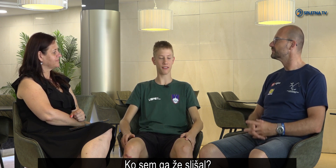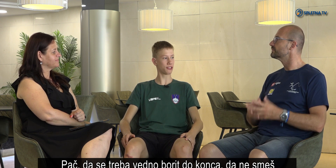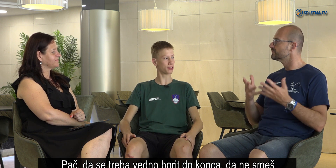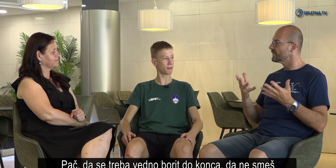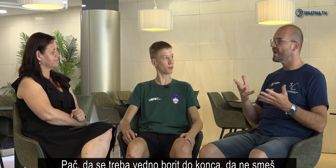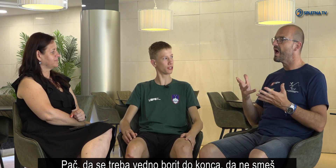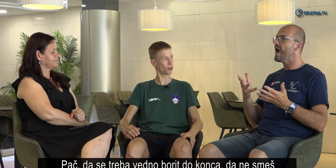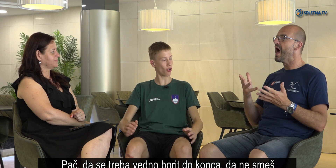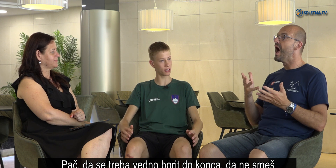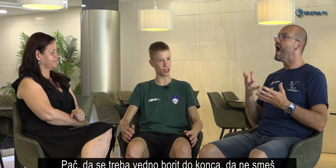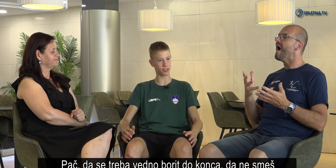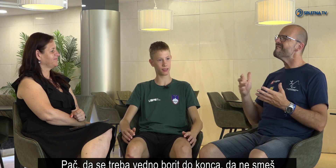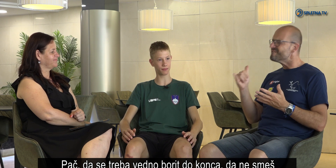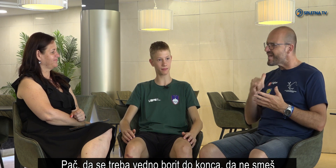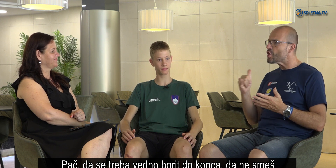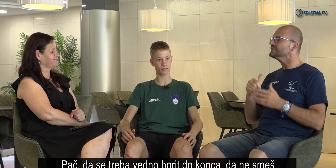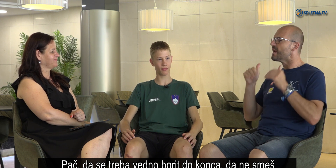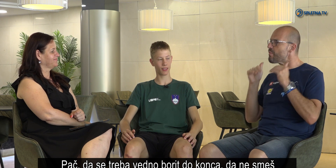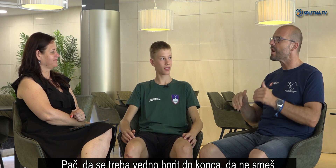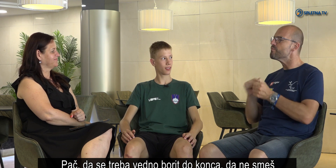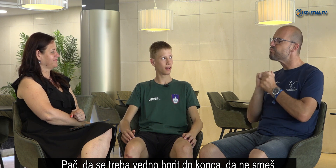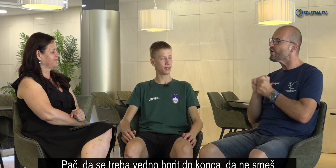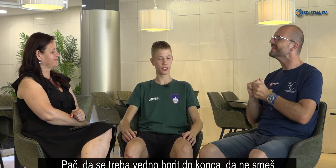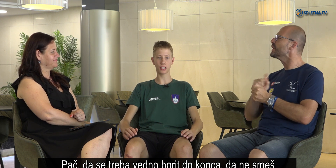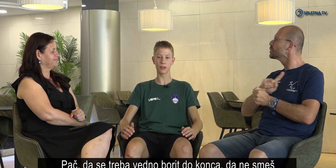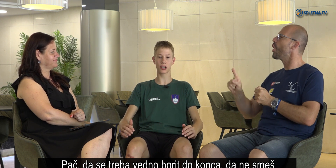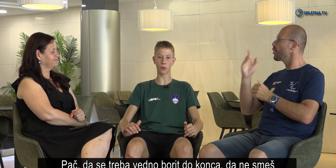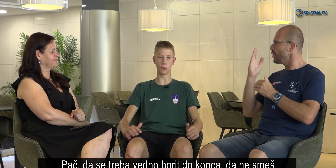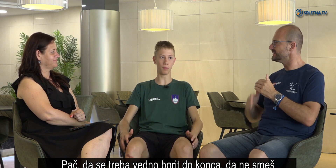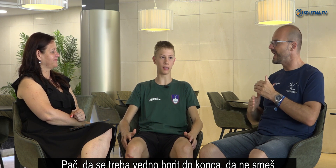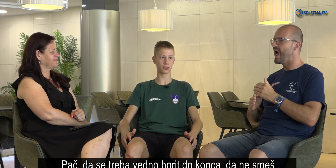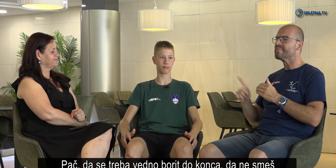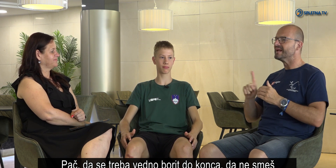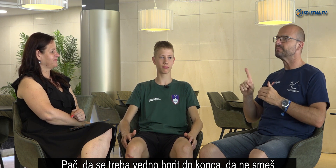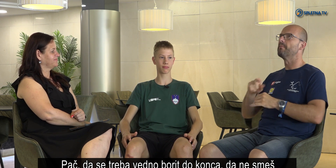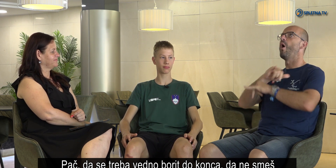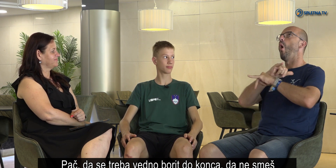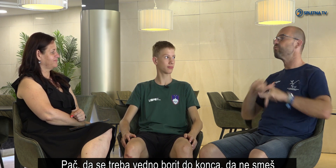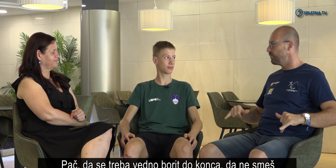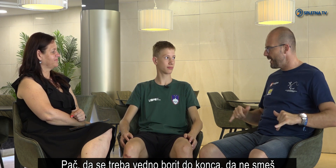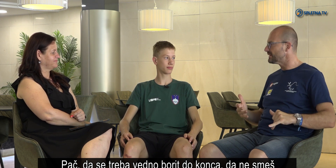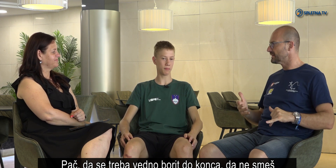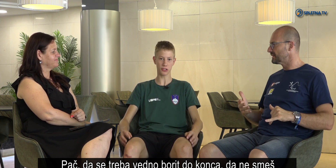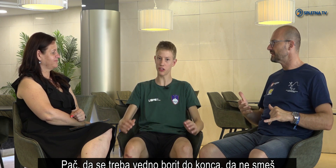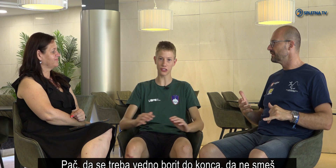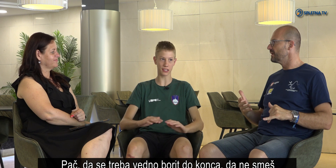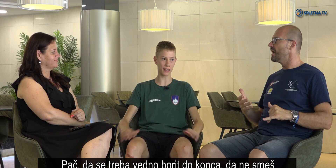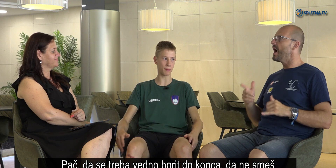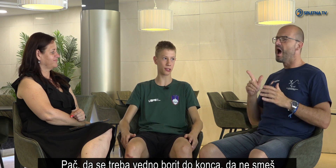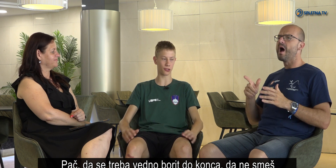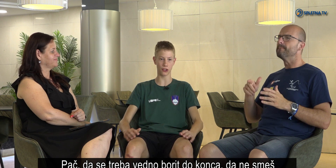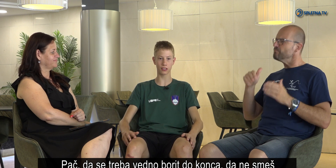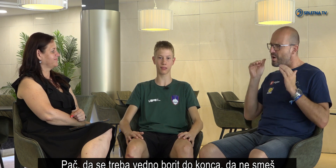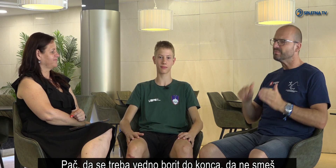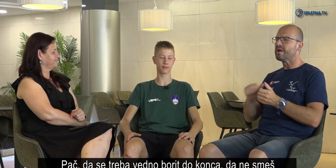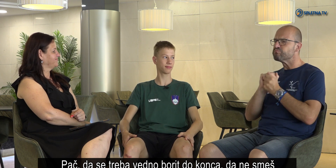Pač, da se je vedno treba boriti do konca, da ne smeš kar obupati, pač vedno se je treba